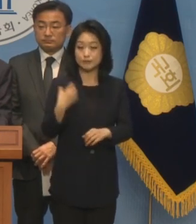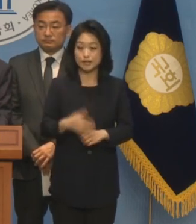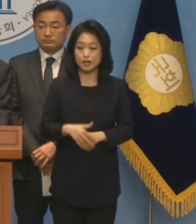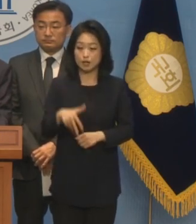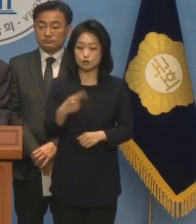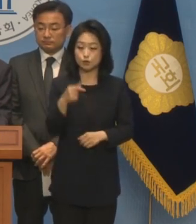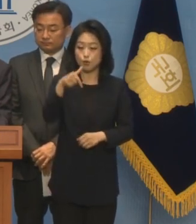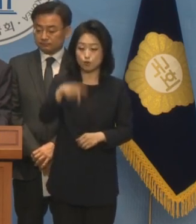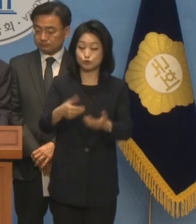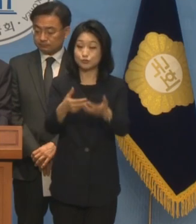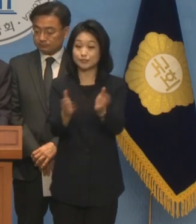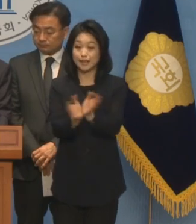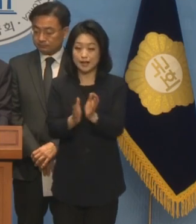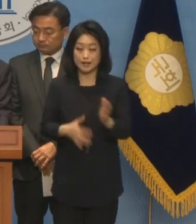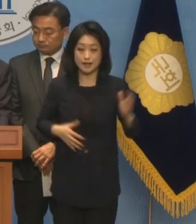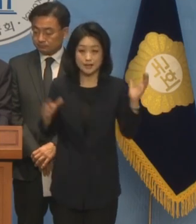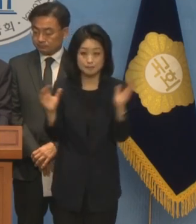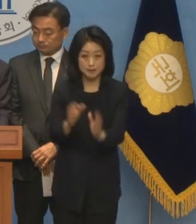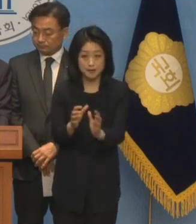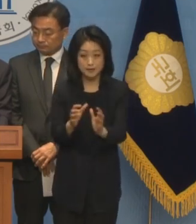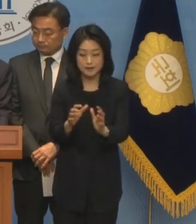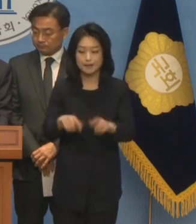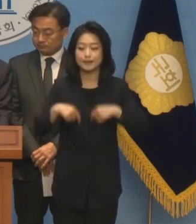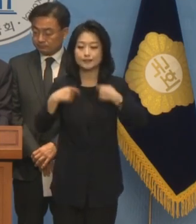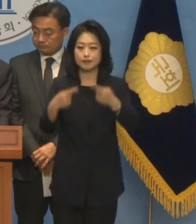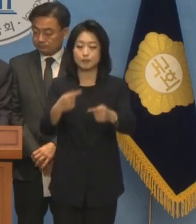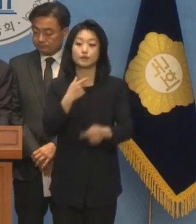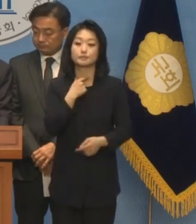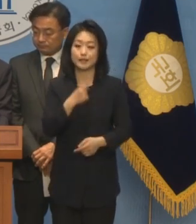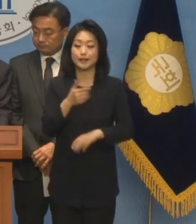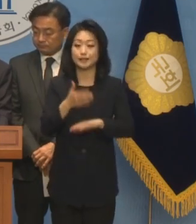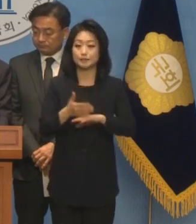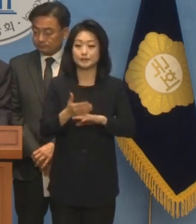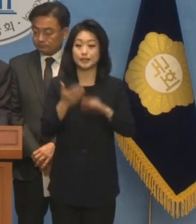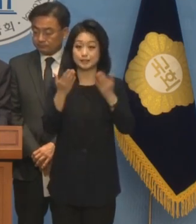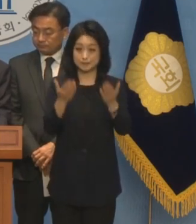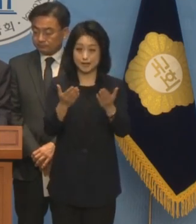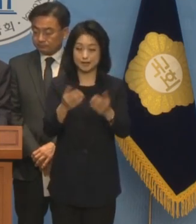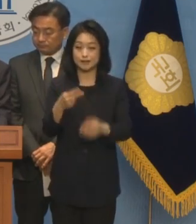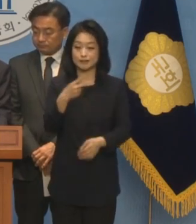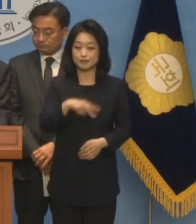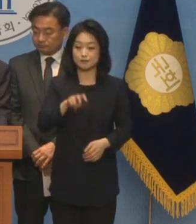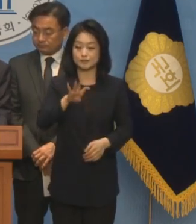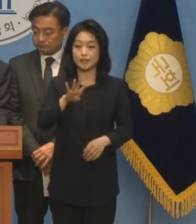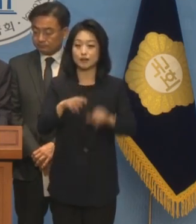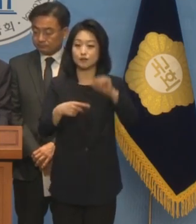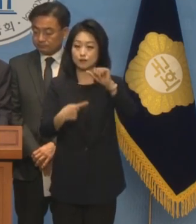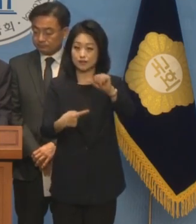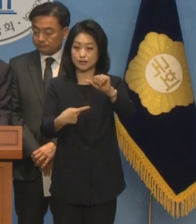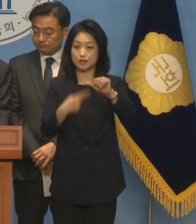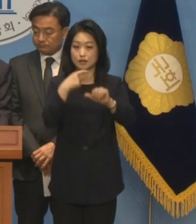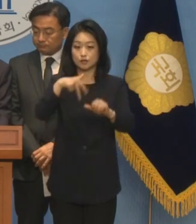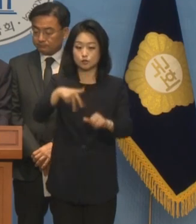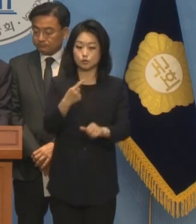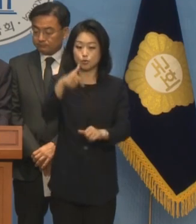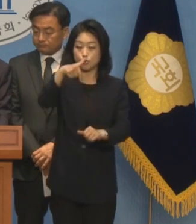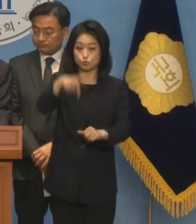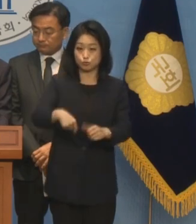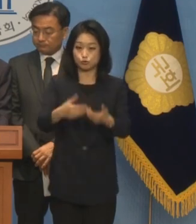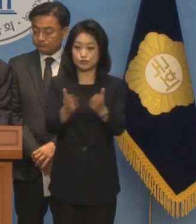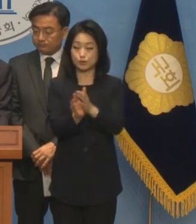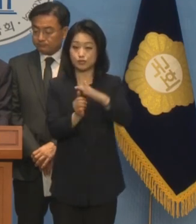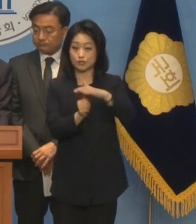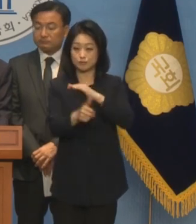신당도 모든 영향을 다해 함께 하겠습니다 감사합니다 2024년 5월 1일 조국 혁신당 원내대표